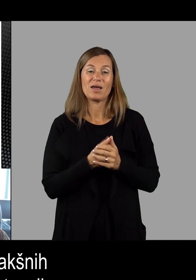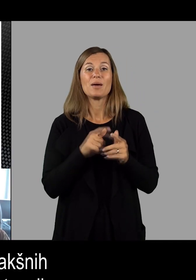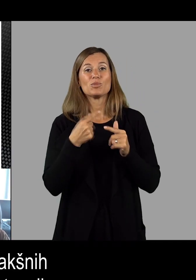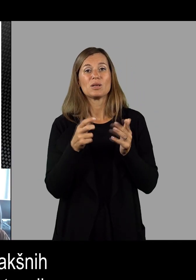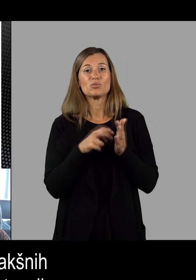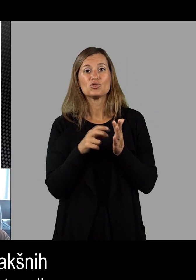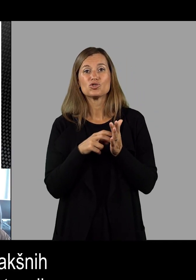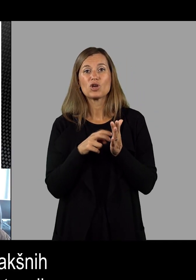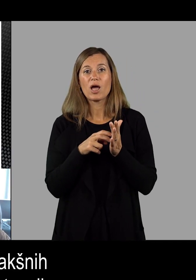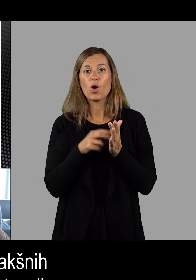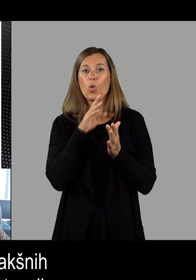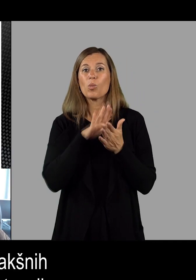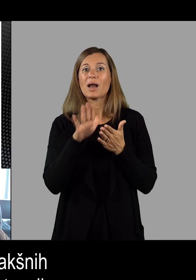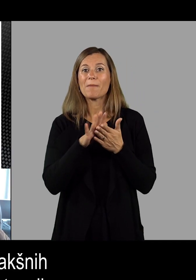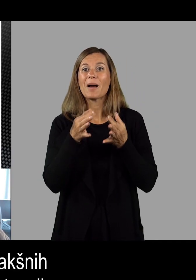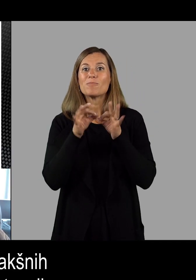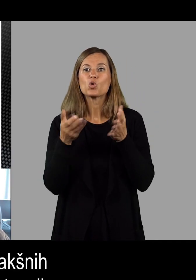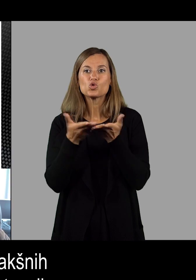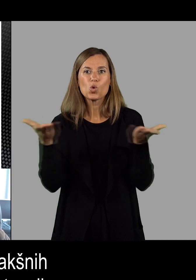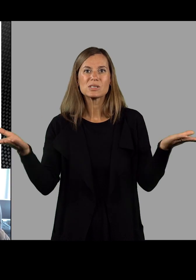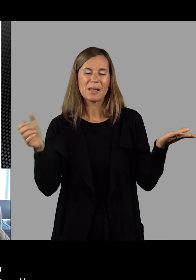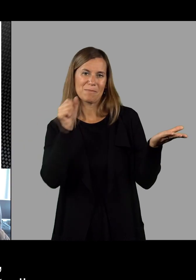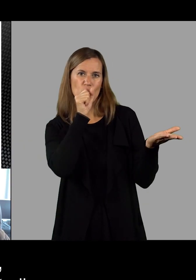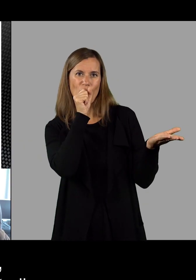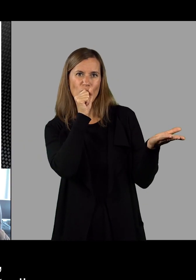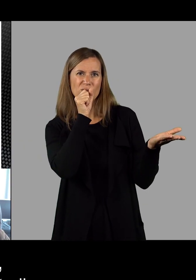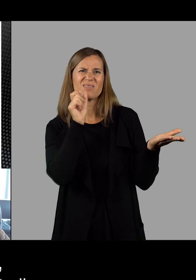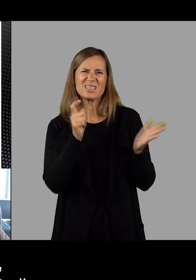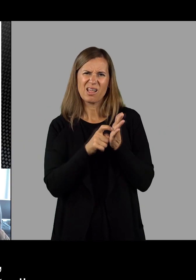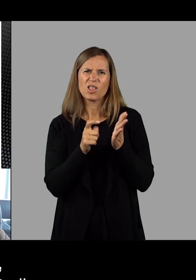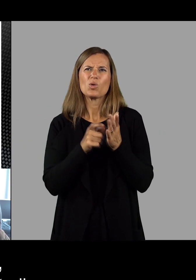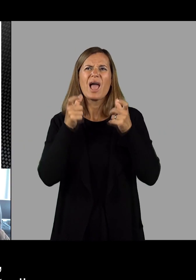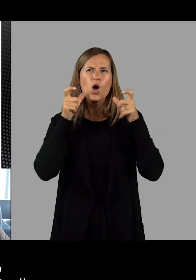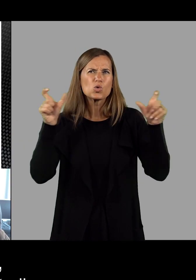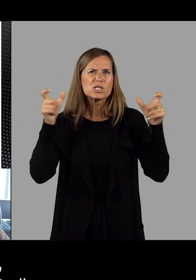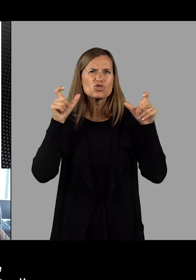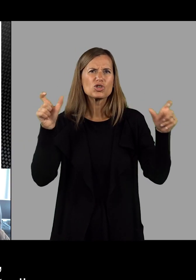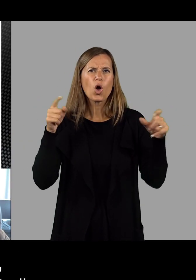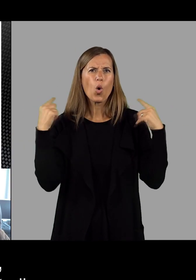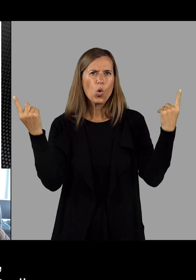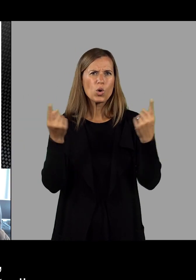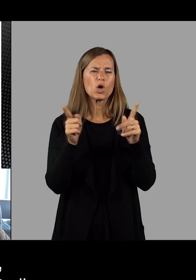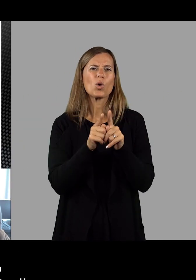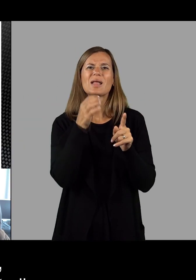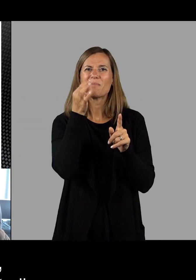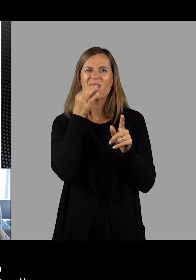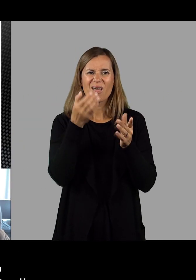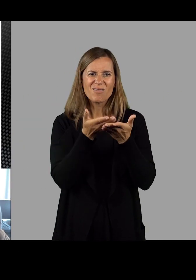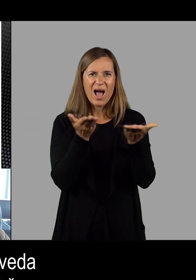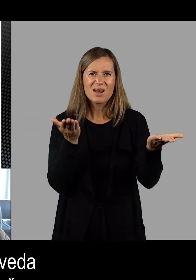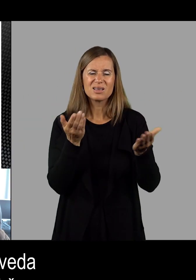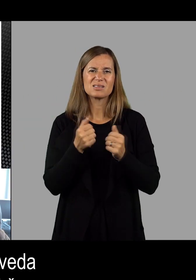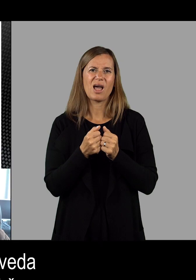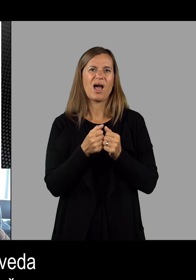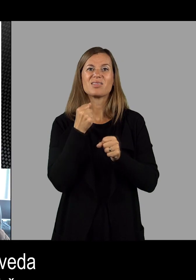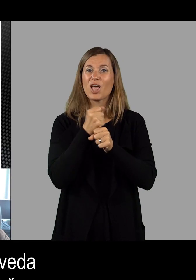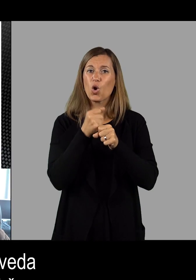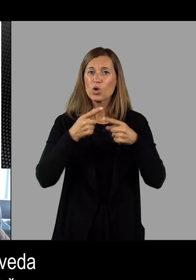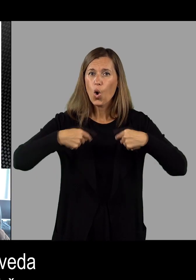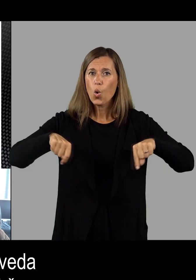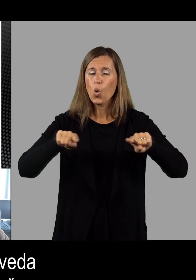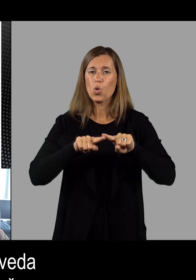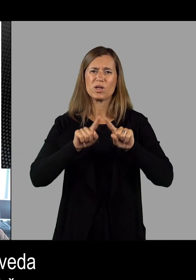če imamo uporabo kakšnih prostorskih mikrofonov v zahtevnih akustičnih okoliščinah, predavalnicah, nekih prostorih delovnih